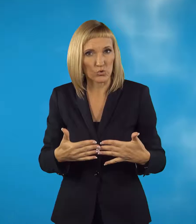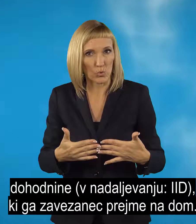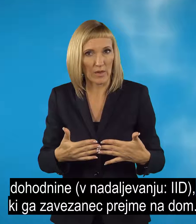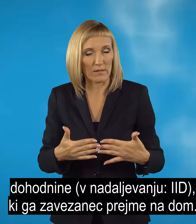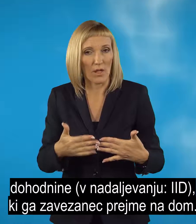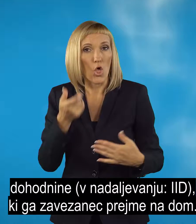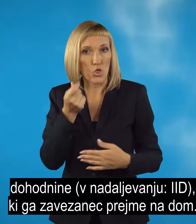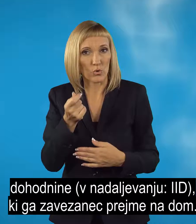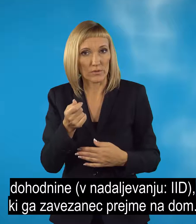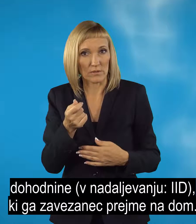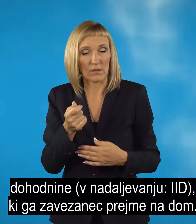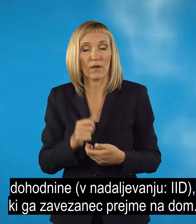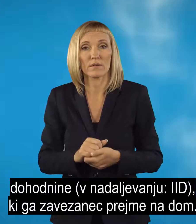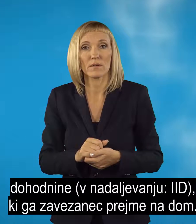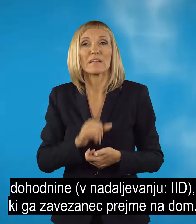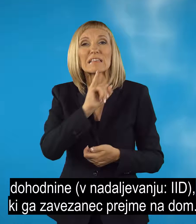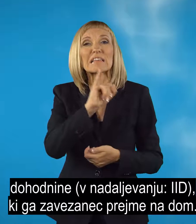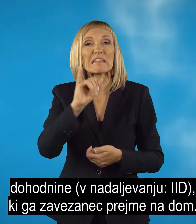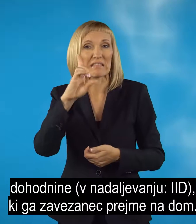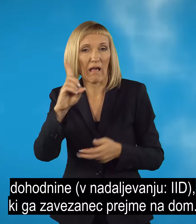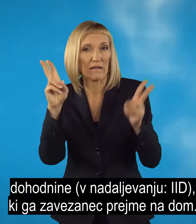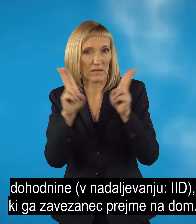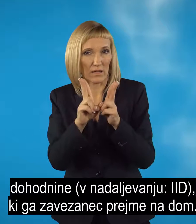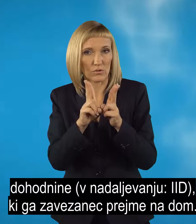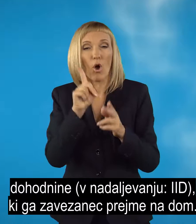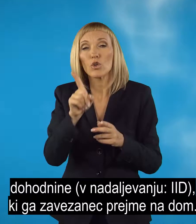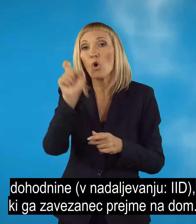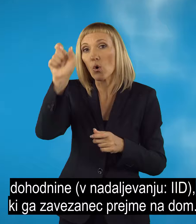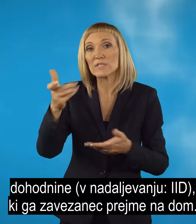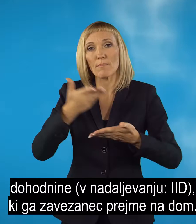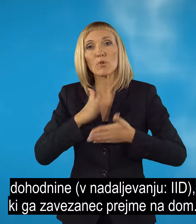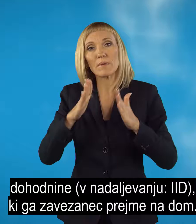dohodnine, v nadaljevanju IID, ki ga zavezanec prejme na dom.